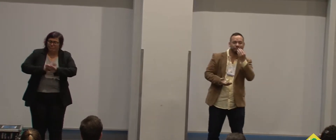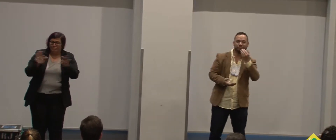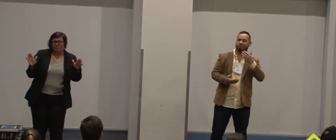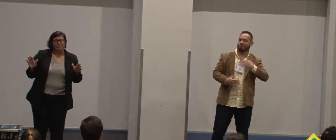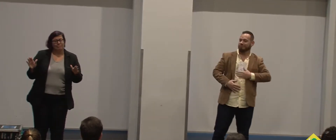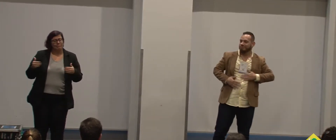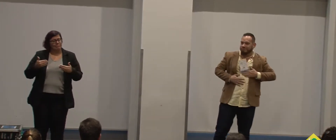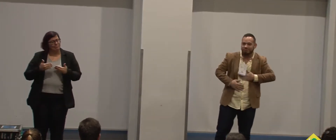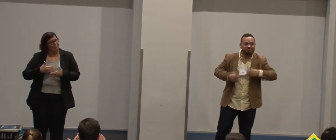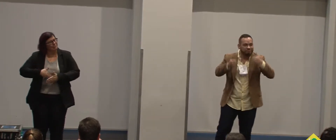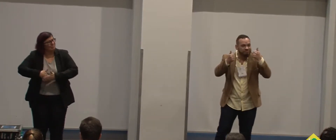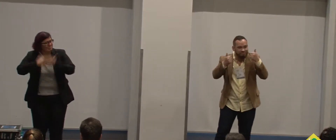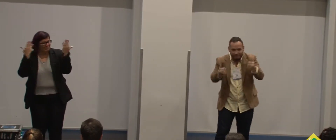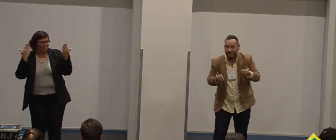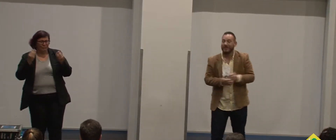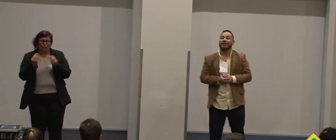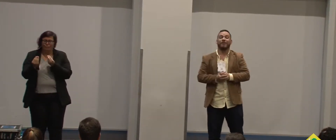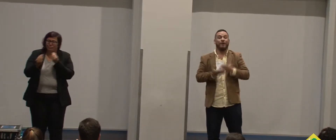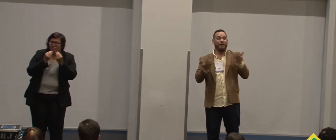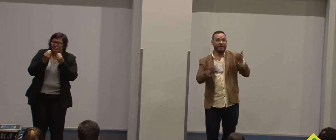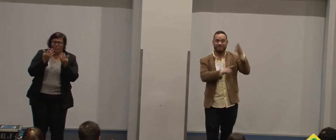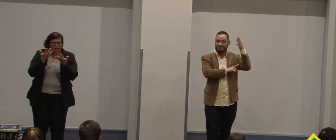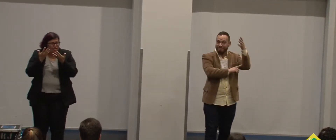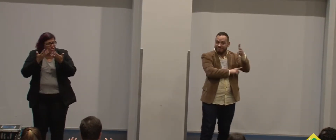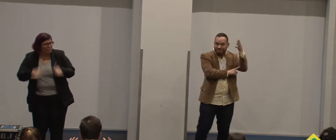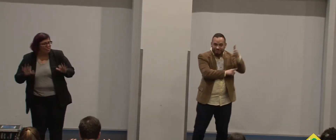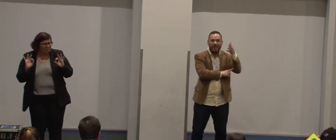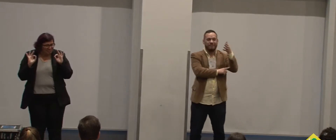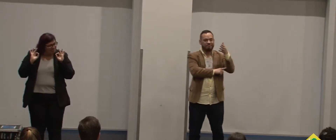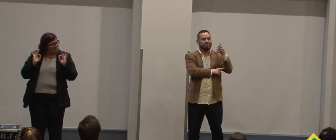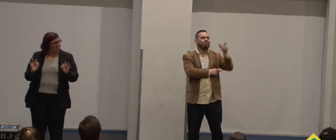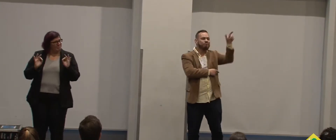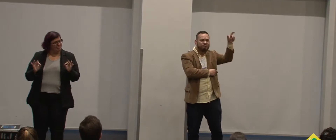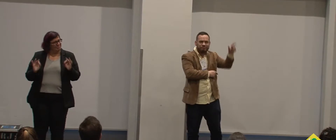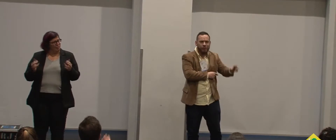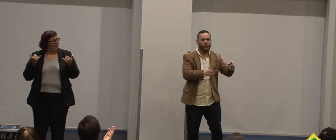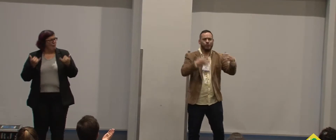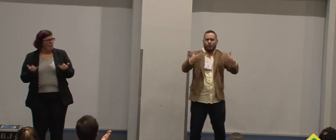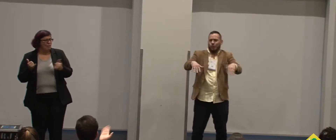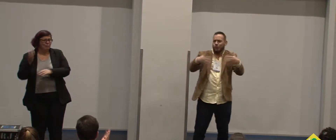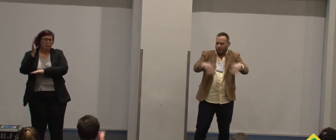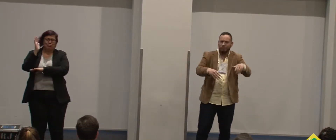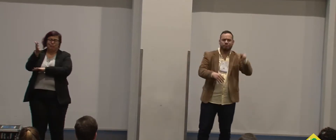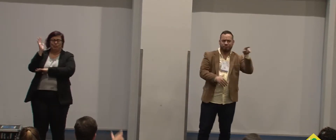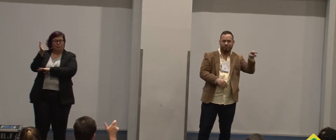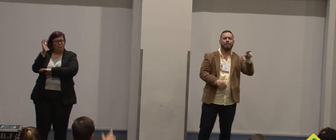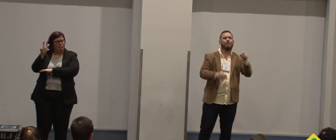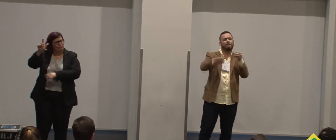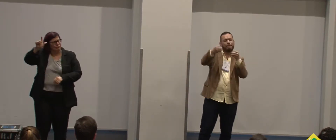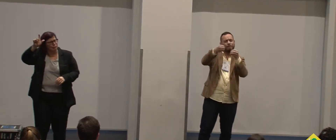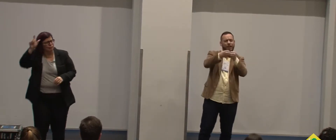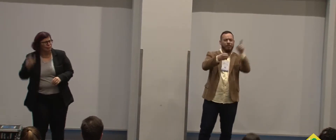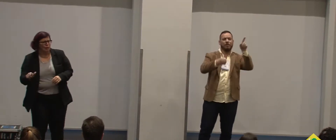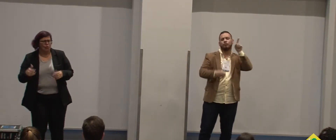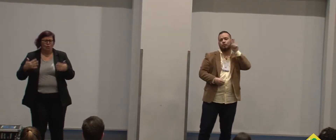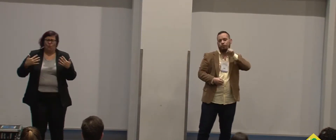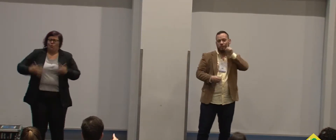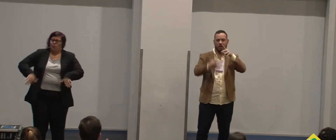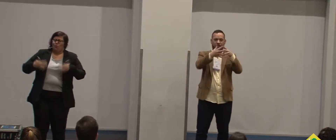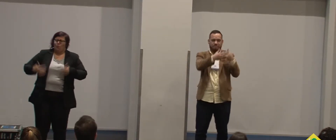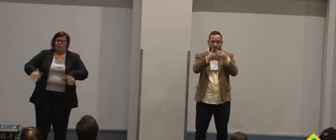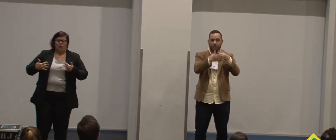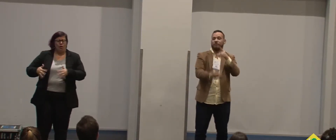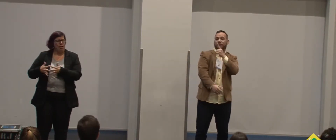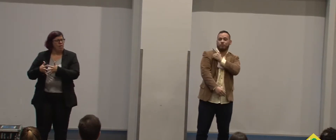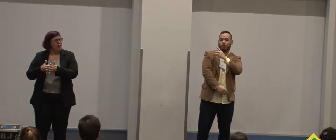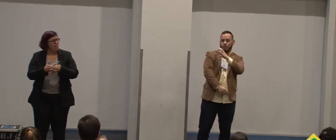Tudo bem? Já lancharam? Estão satisfeitos? E agora nós vamos começar esta conferência com um tema bastante